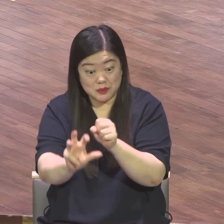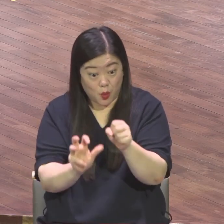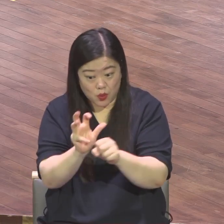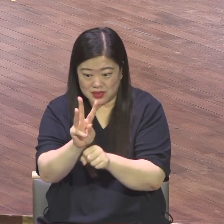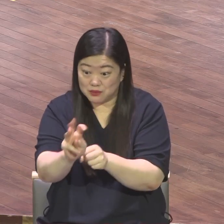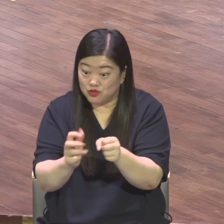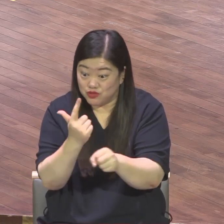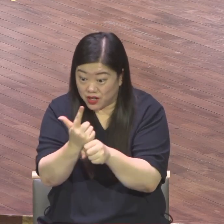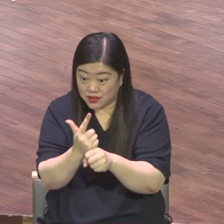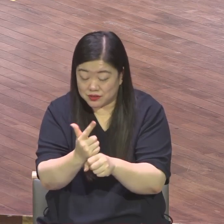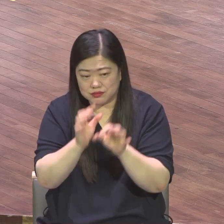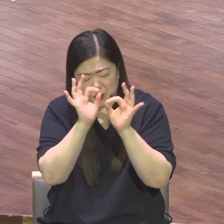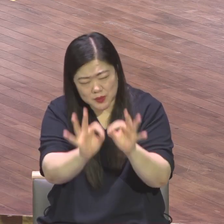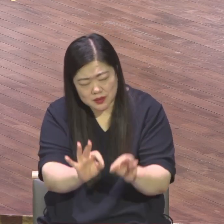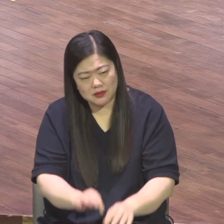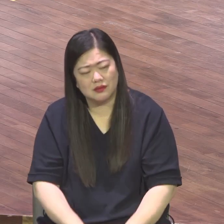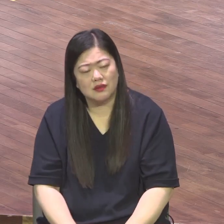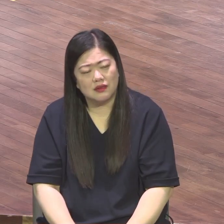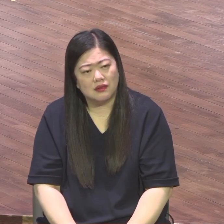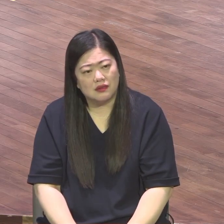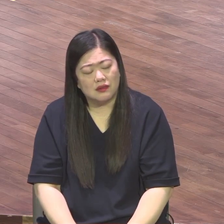가면 갈수록 넘쳐가지고